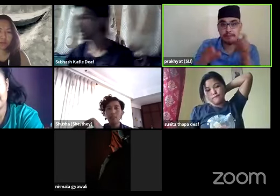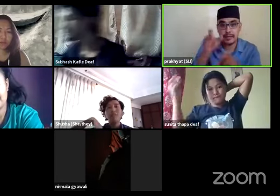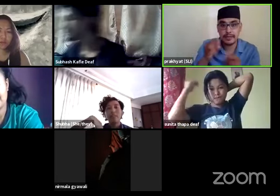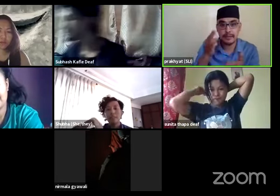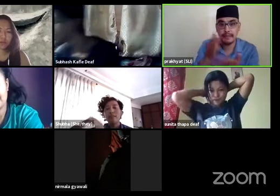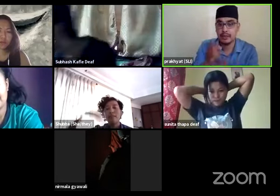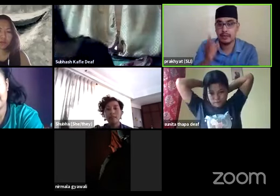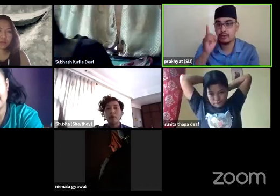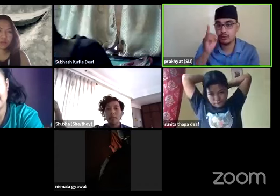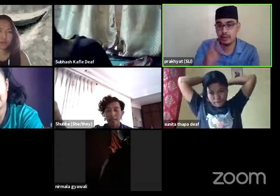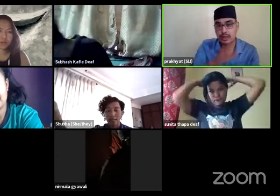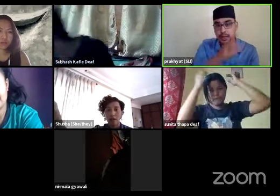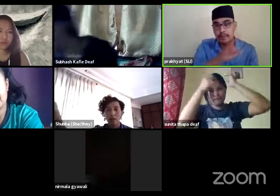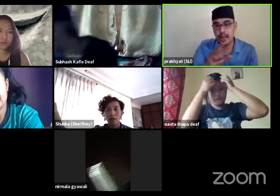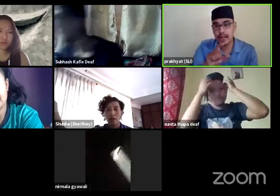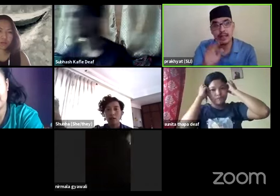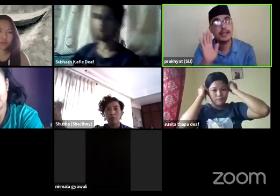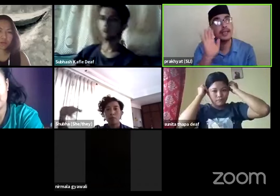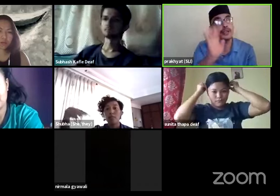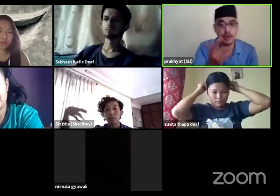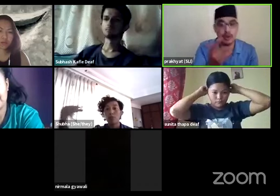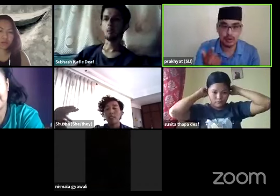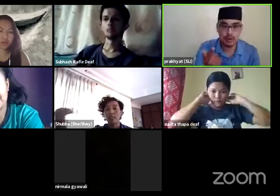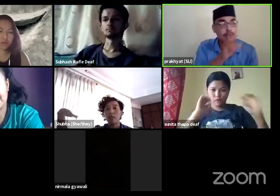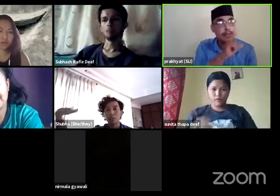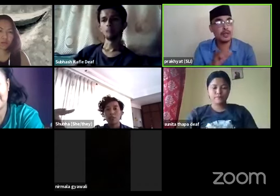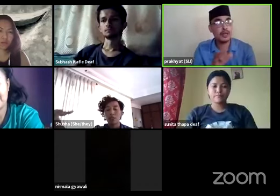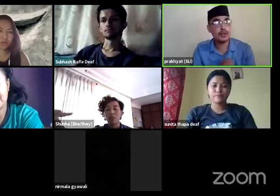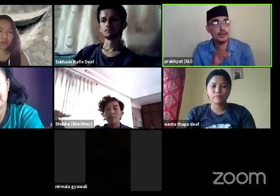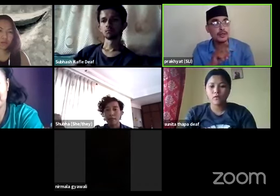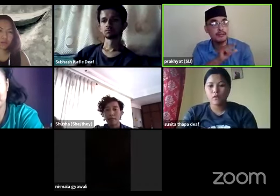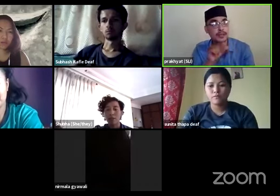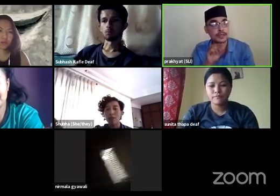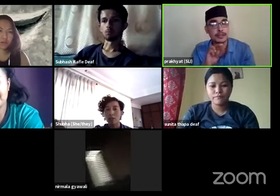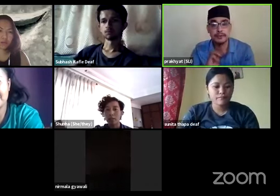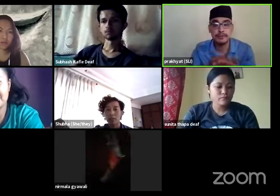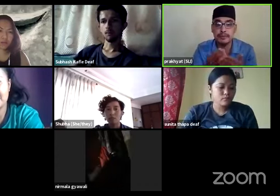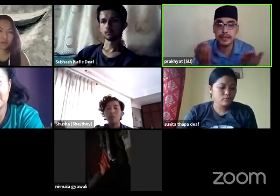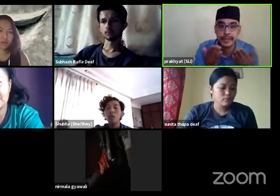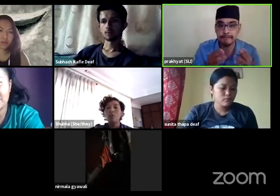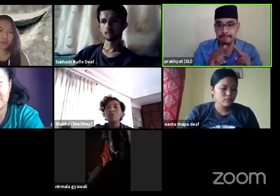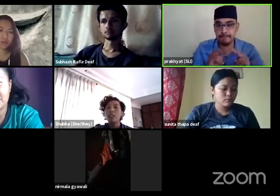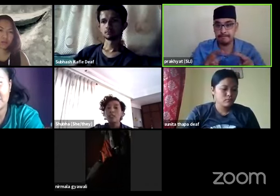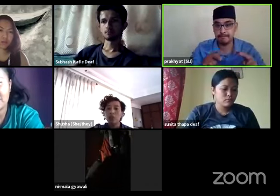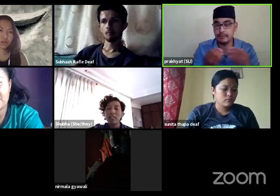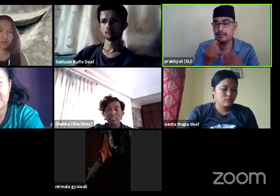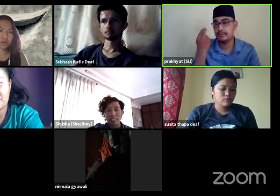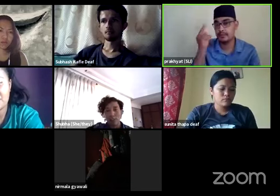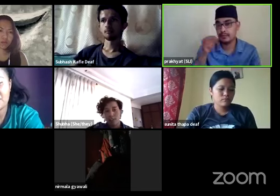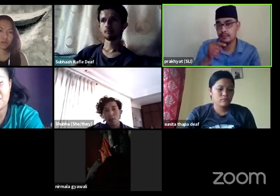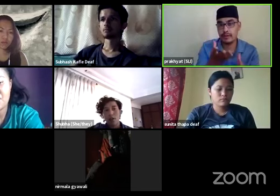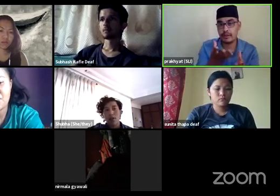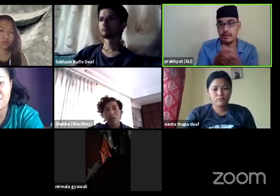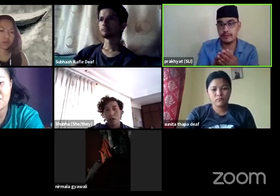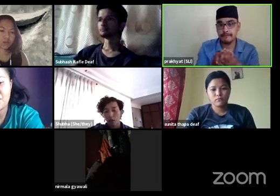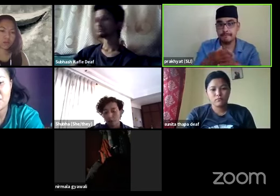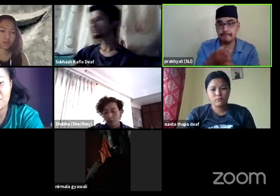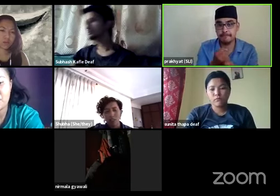होइन नेपालमा के भइरहेको छ यो सेक्सुअलिटीको एक्सप्रेसनको बारेमा भनेर गरेका छौँ त्यो पनि यो सँगै निस्किन्छ